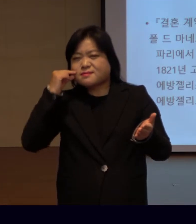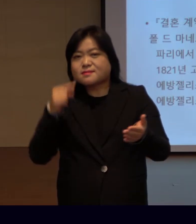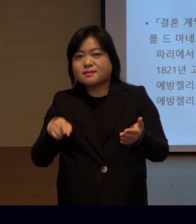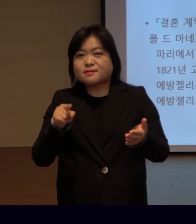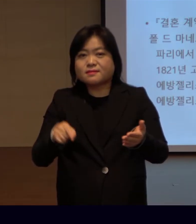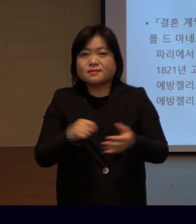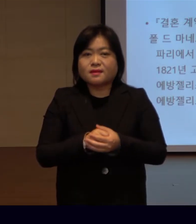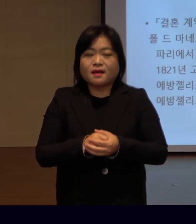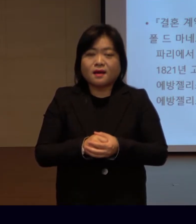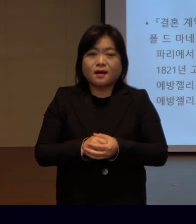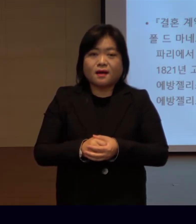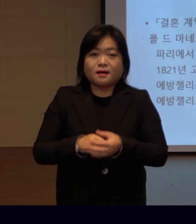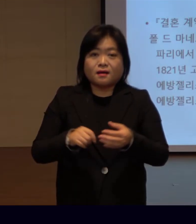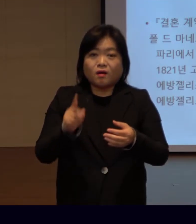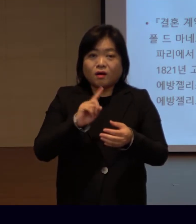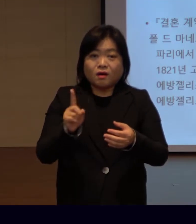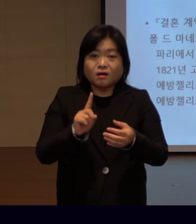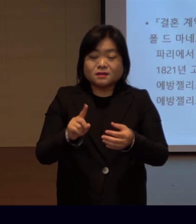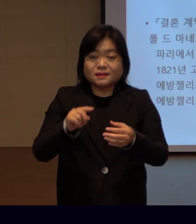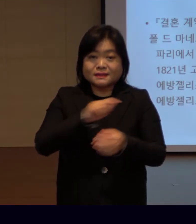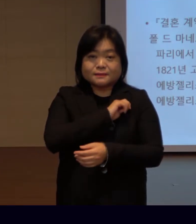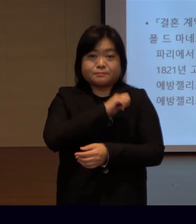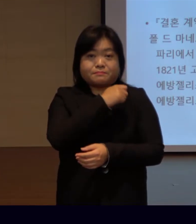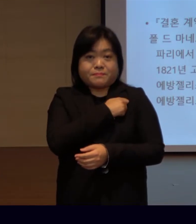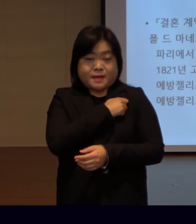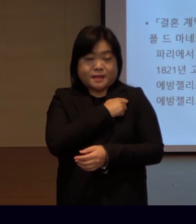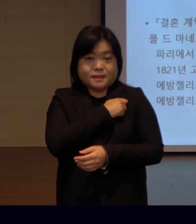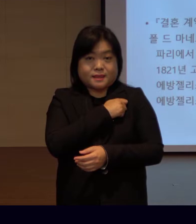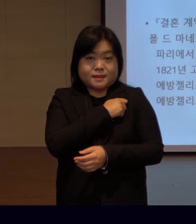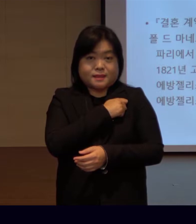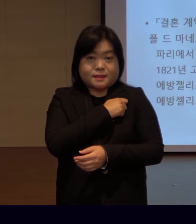중에 에반젤리스타라고 하는 스페인